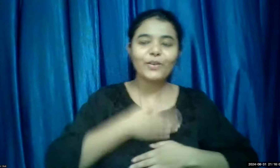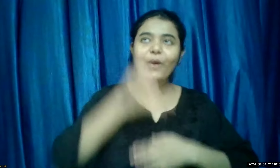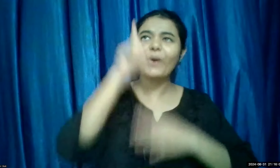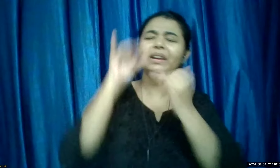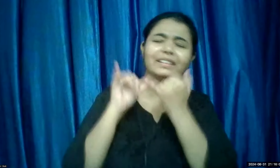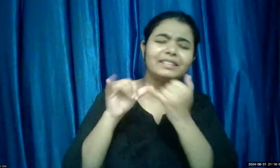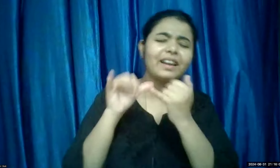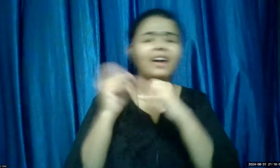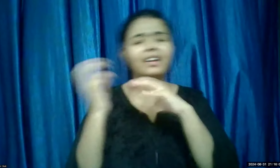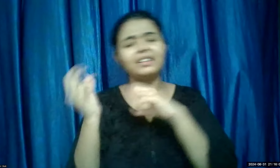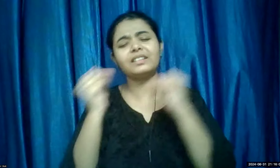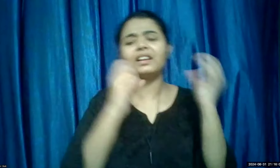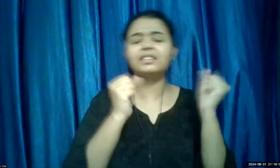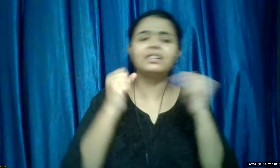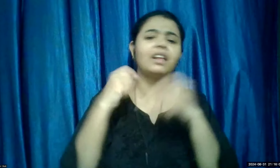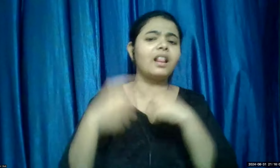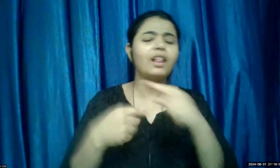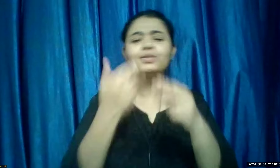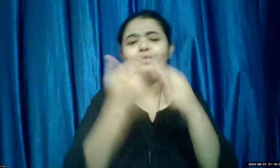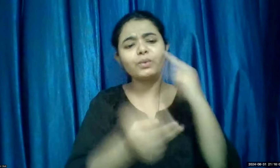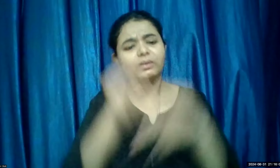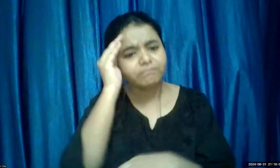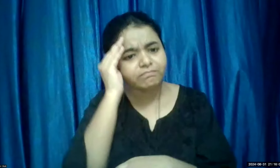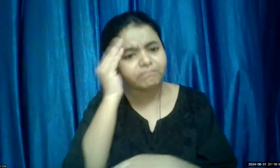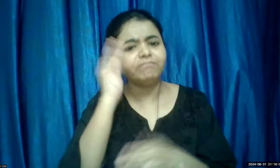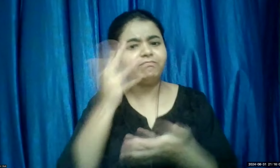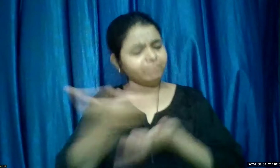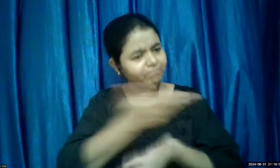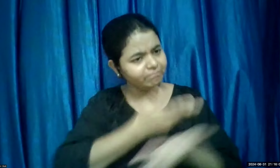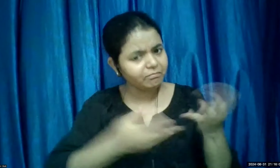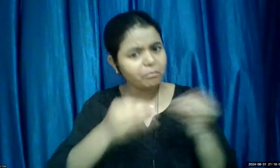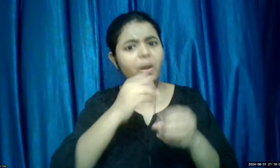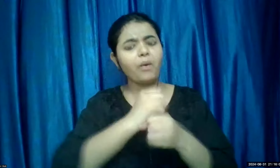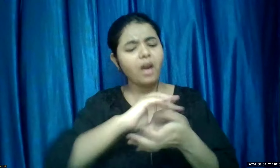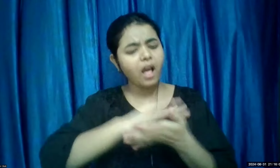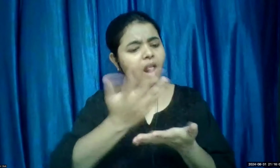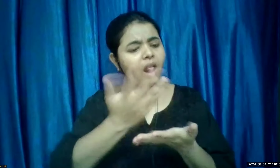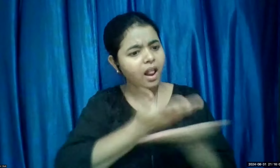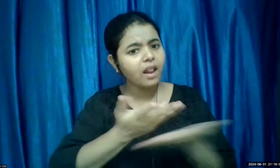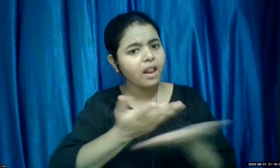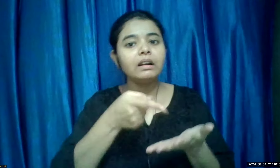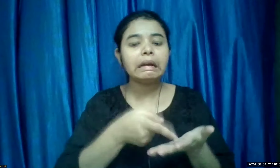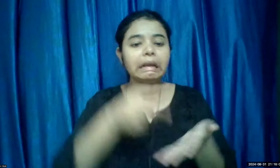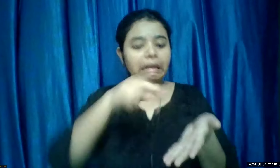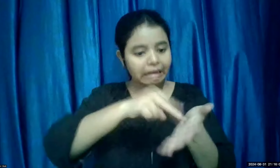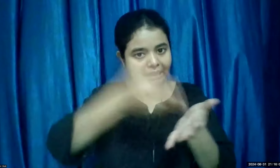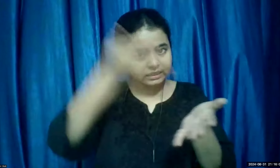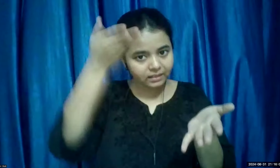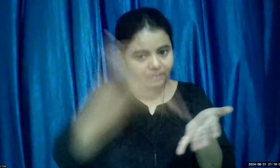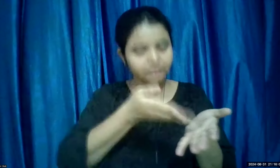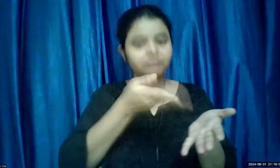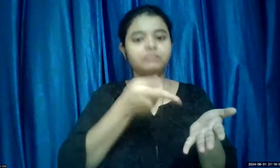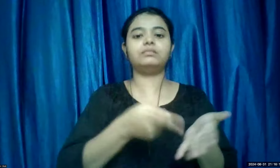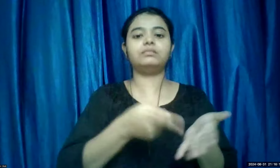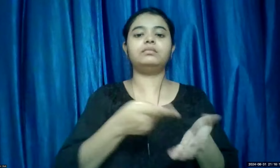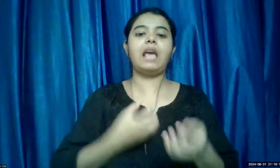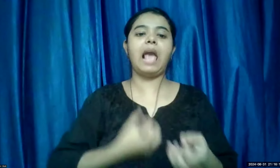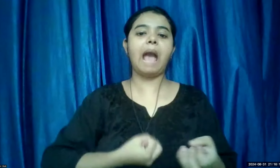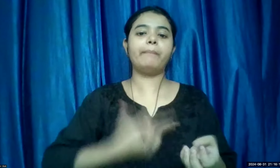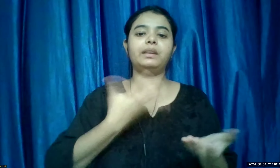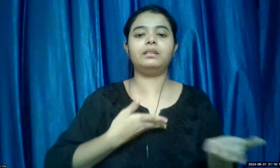हमेशा भगवान की लीलाओं की भगवान की कथाओं की चर्चा करते हैं, और इसी से उनको क्या प्राप्त होता है, इसी से उनको सुख